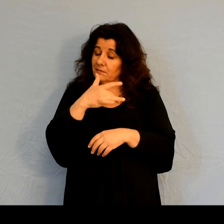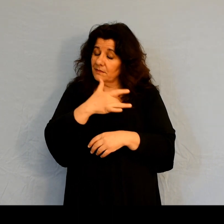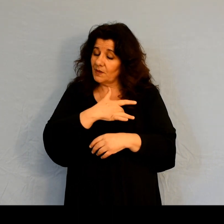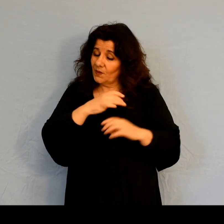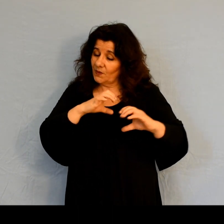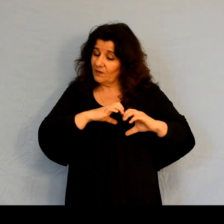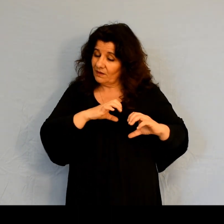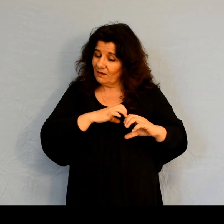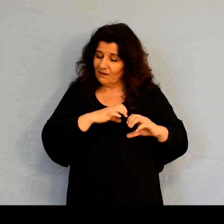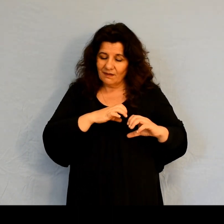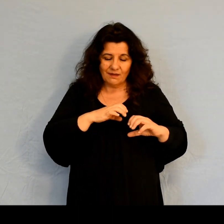cœur.